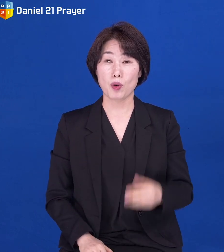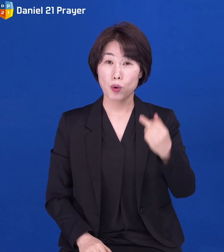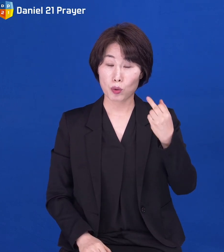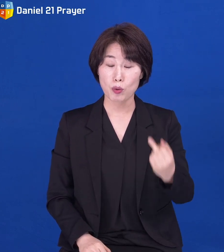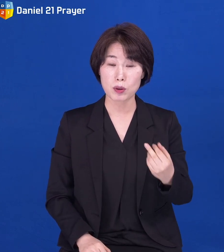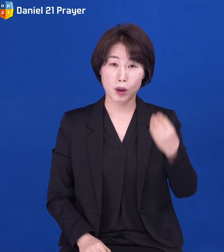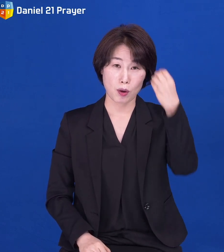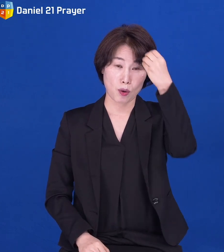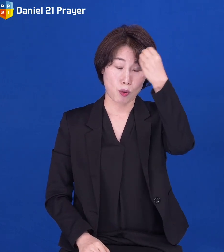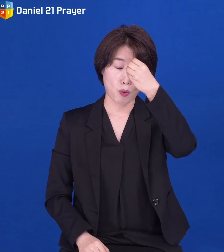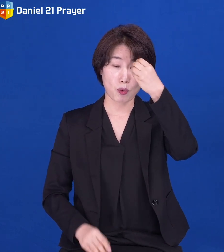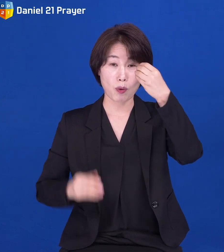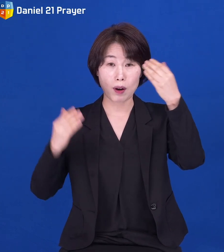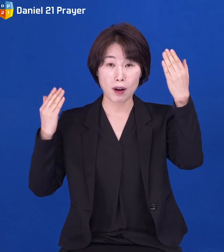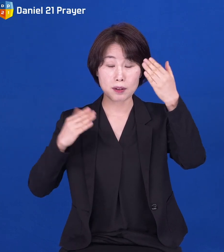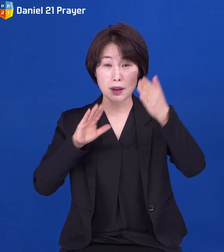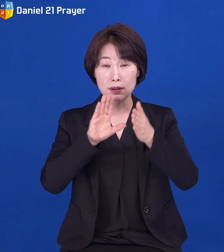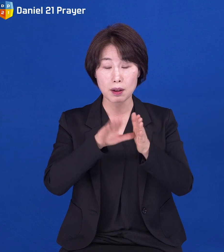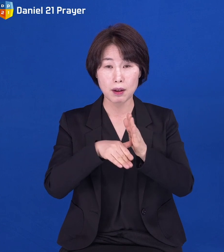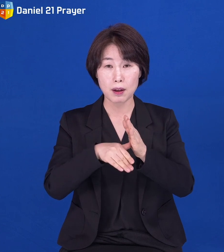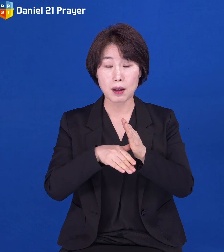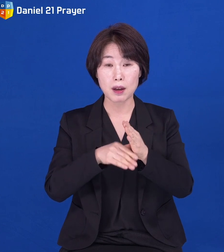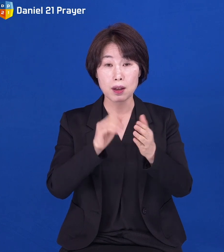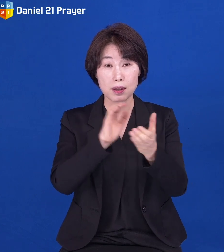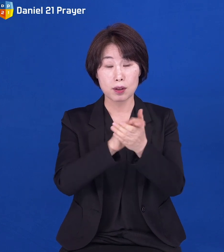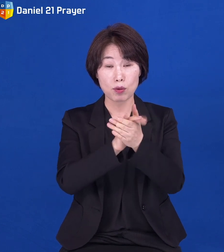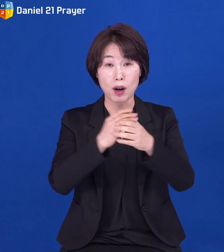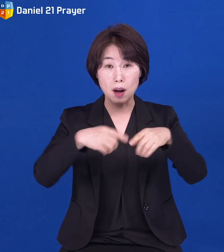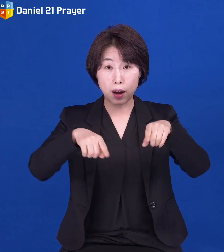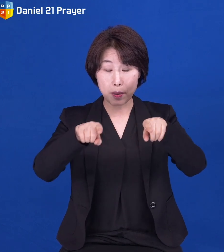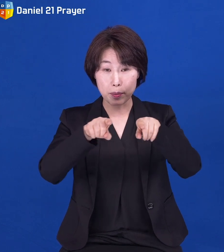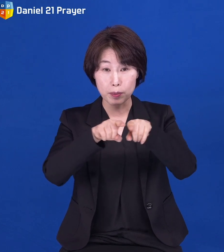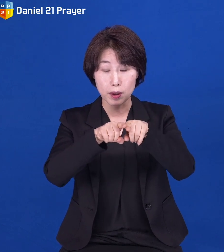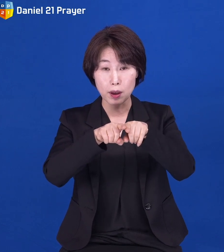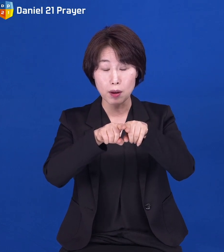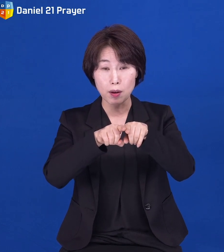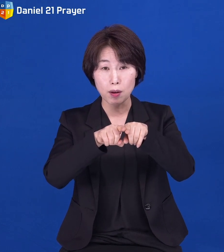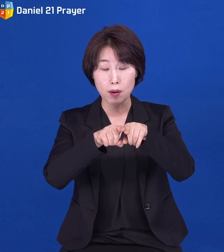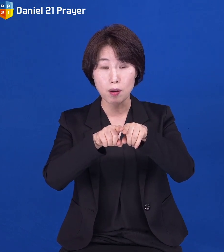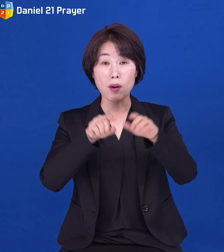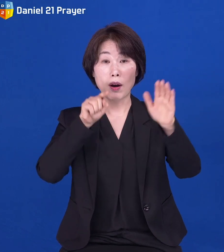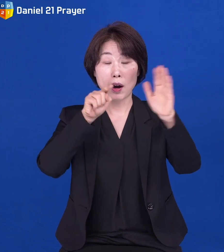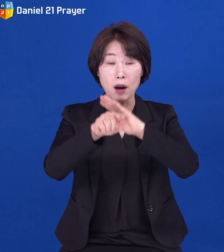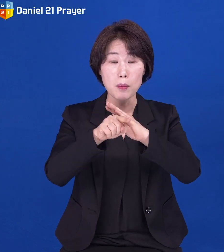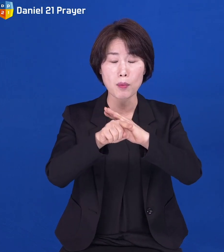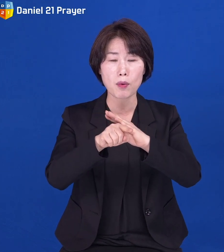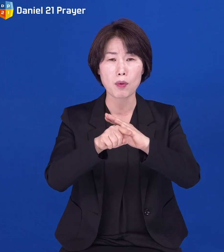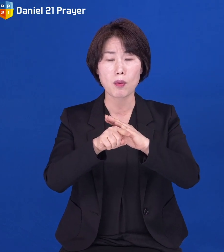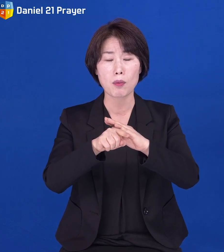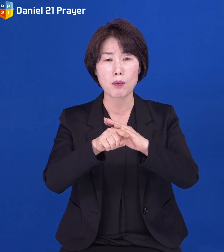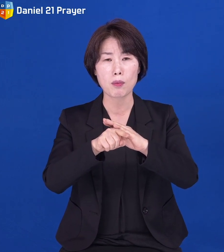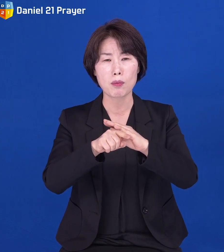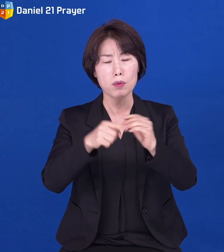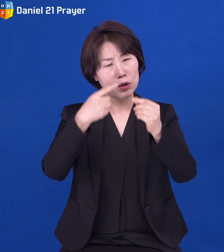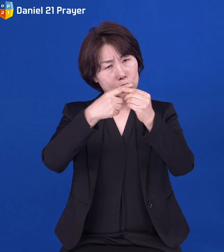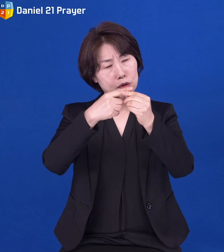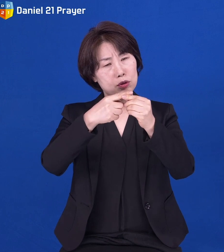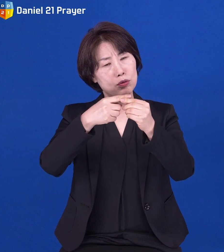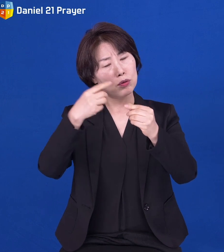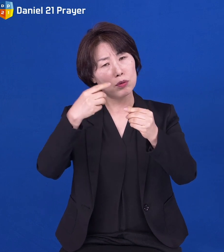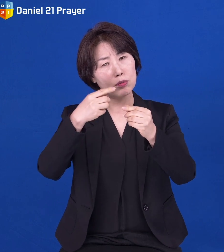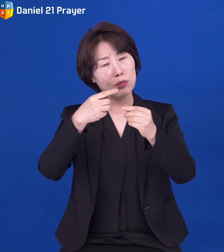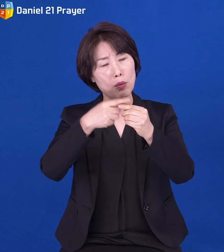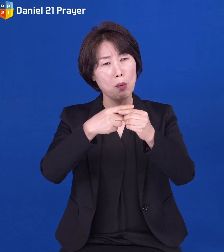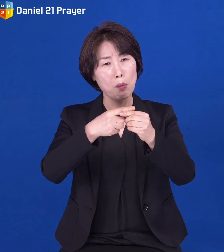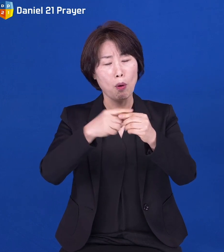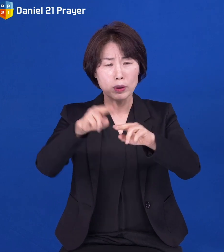고등학교 때 그냥 장난 삼아서 친구랑 나갔는데 거기서 1등을 한 거 3등 했는지 1등 했는지 계속 거기서 뭐 밥통도 타오고